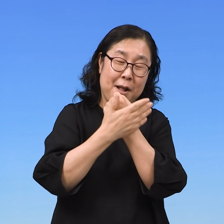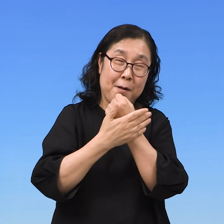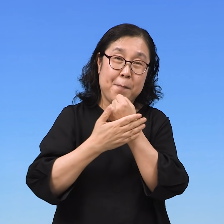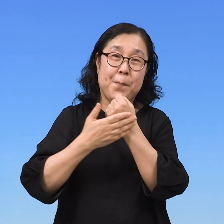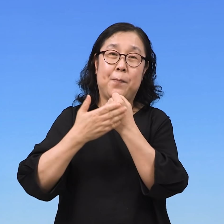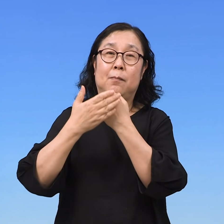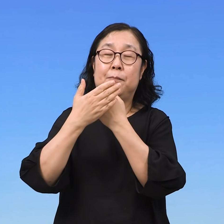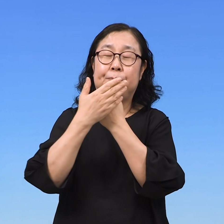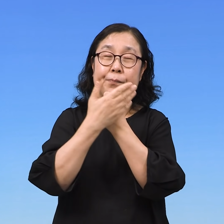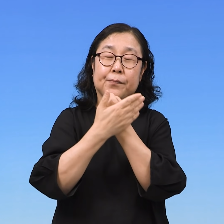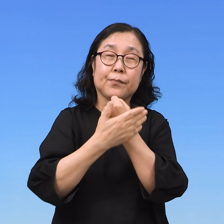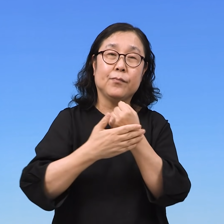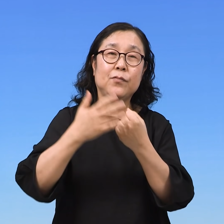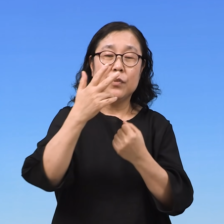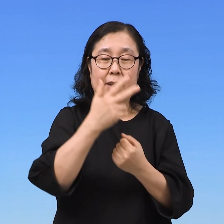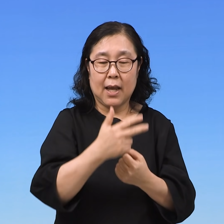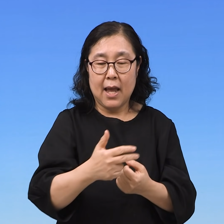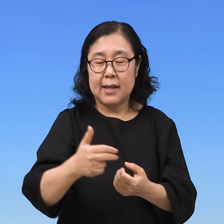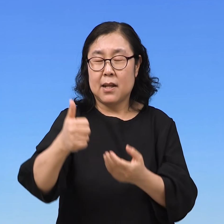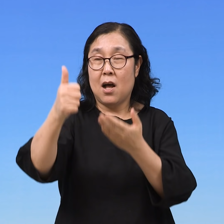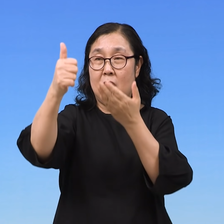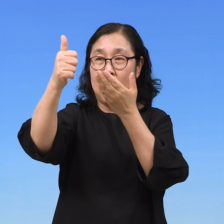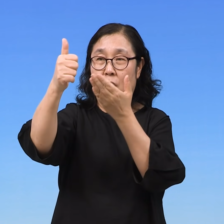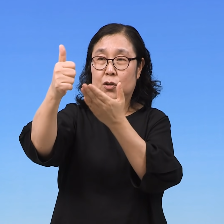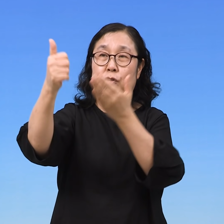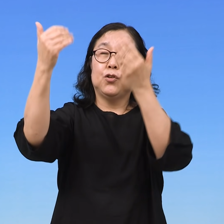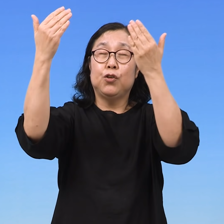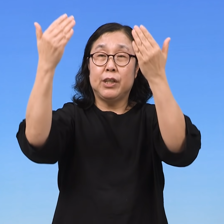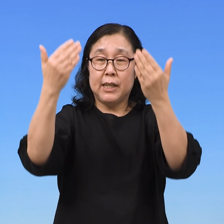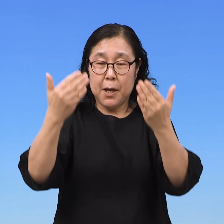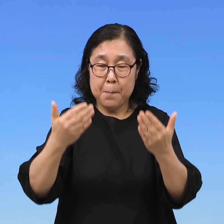주께서 주신 모든 은혜,